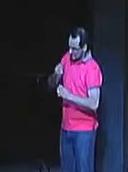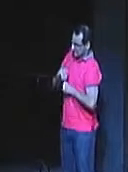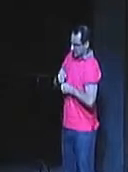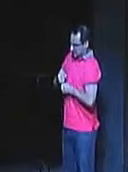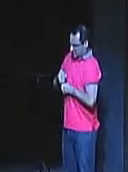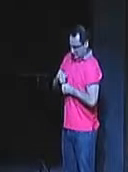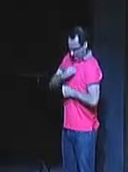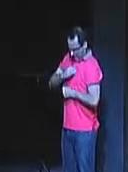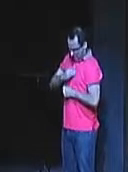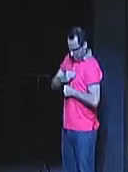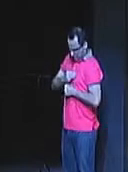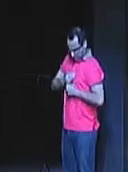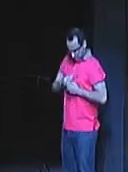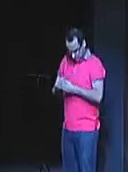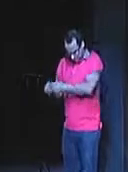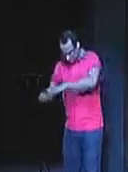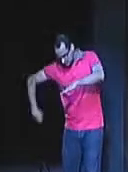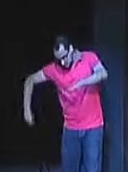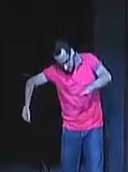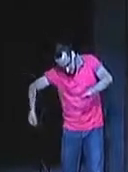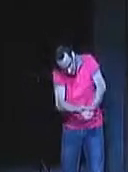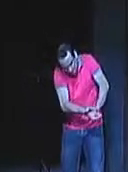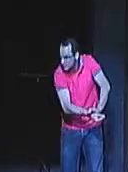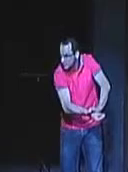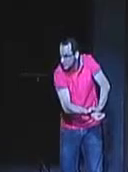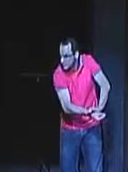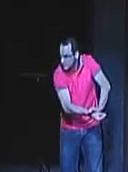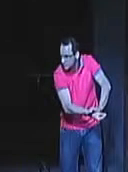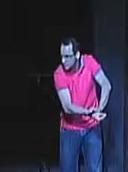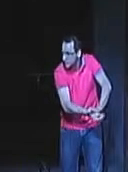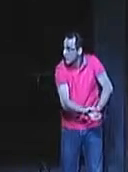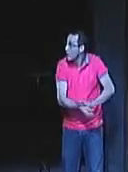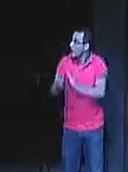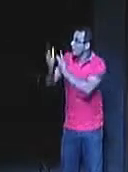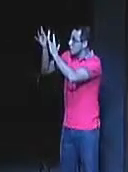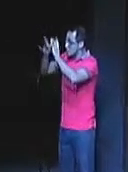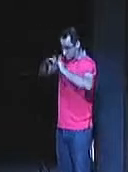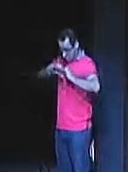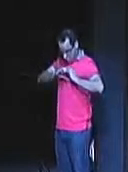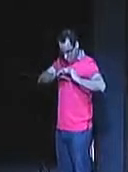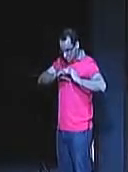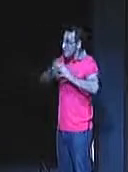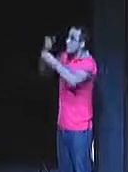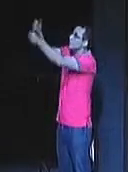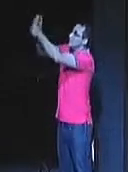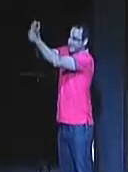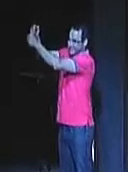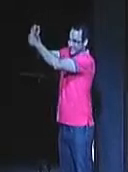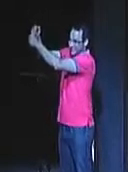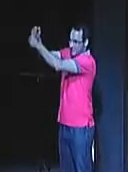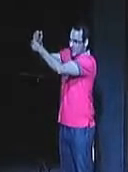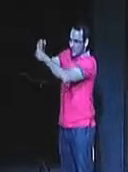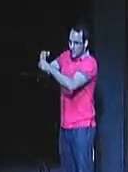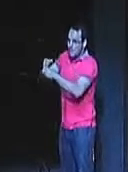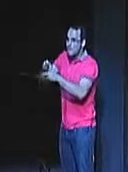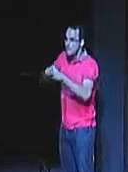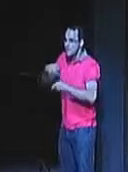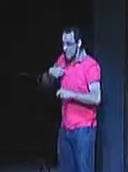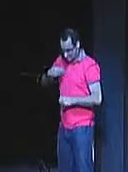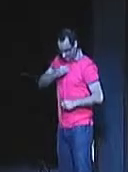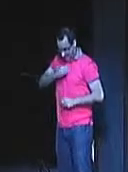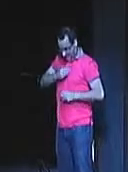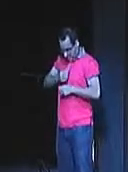se encararmos o pecado como reino uma esfera o domínio então temos que afirmar que o crente não mais vive